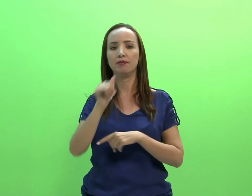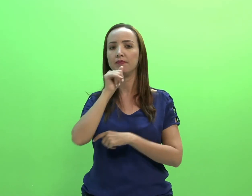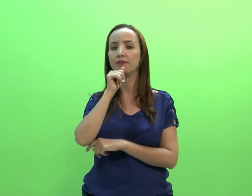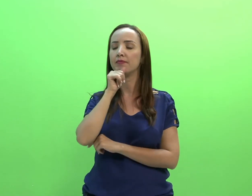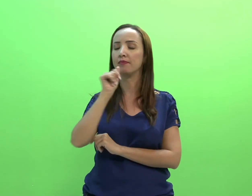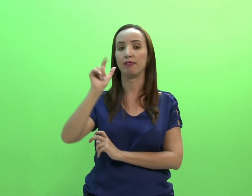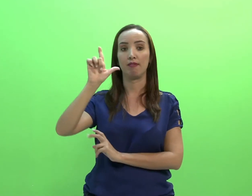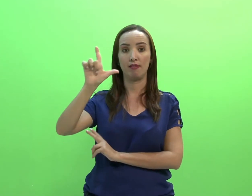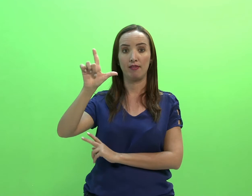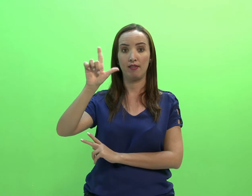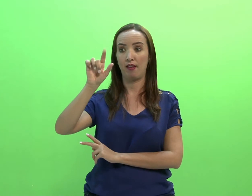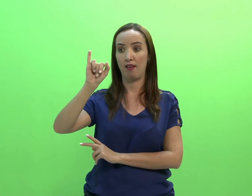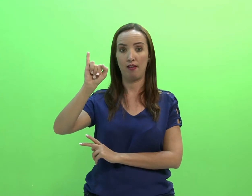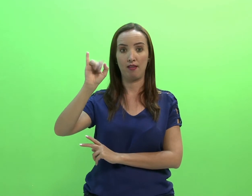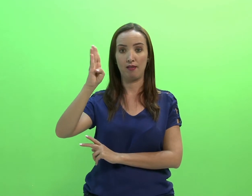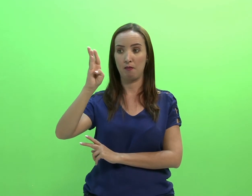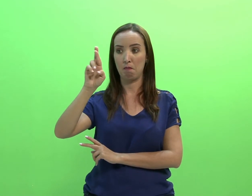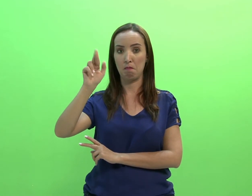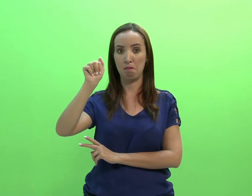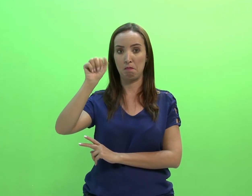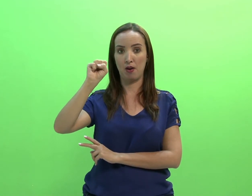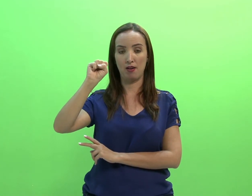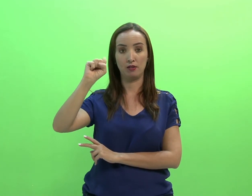temos aqui 2 palavras diferentes.